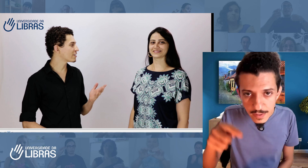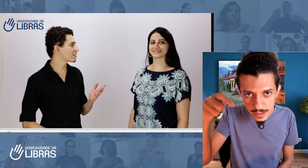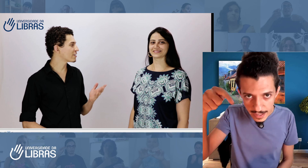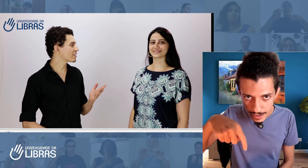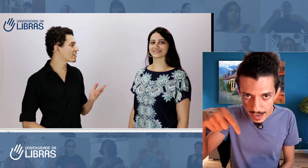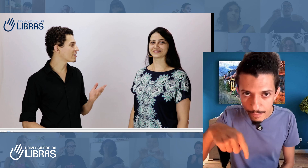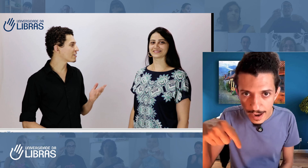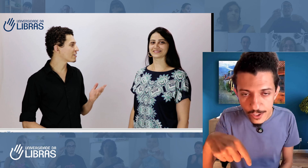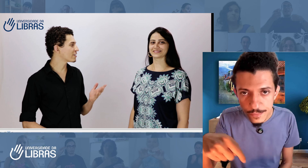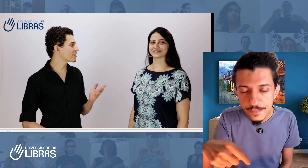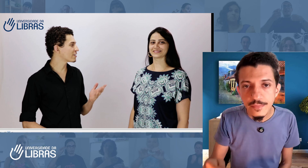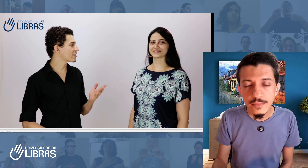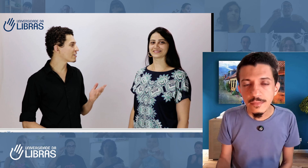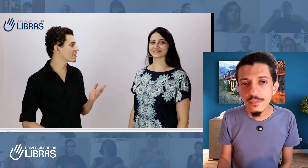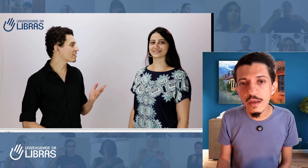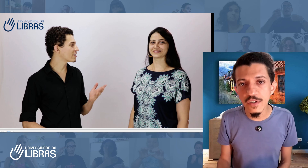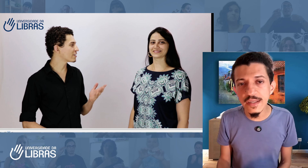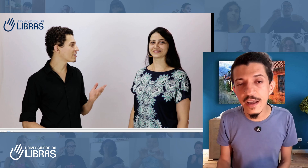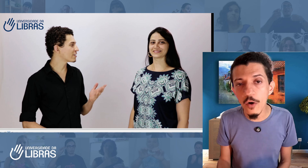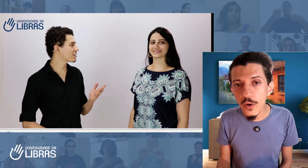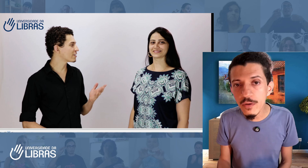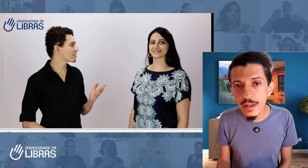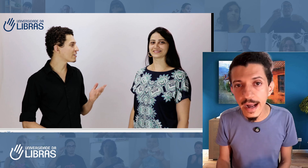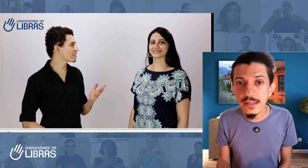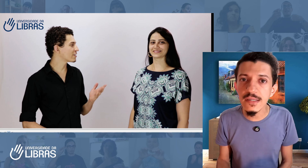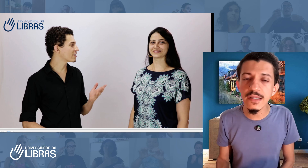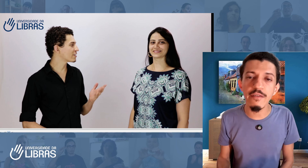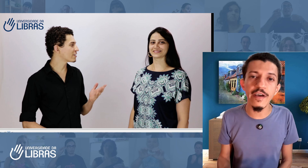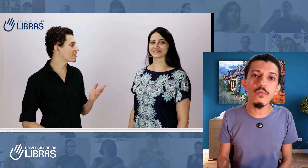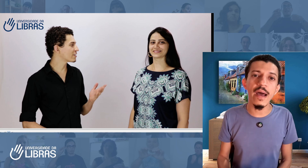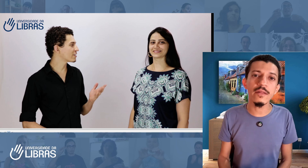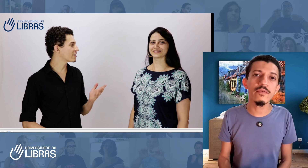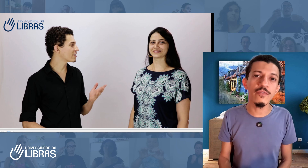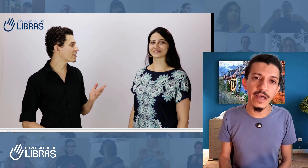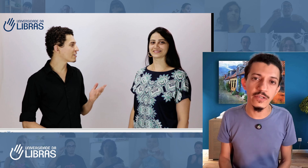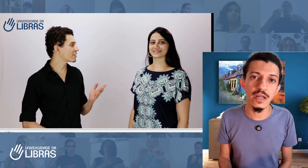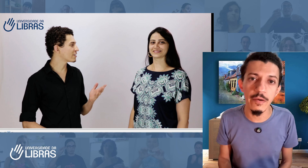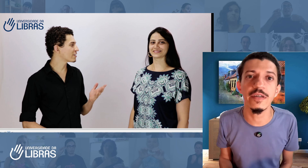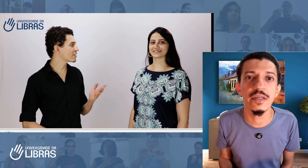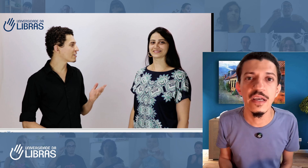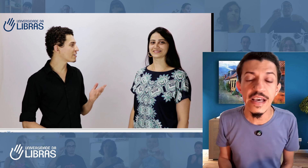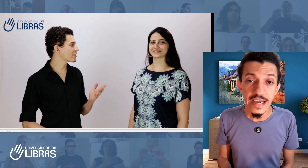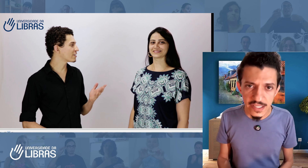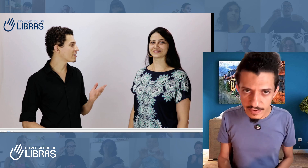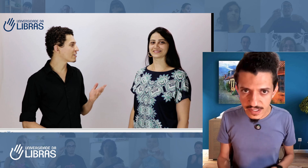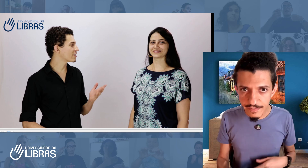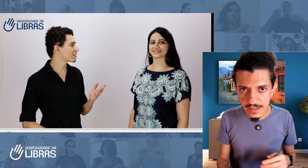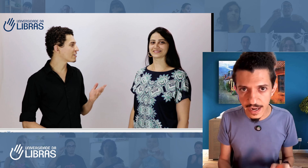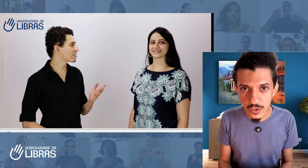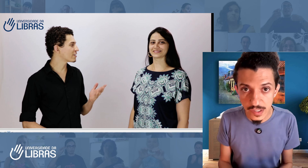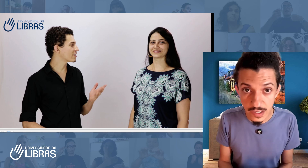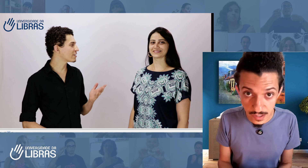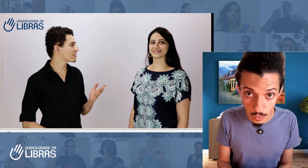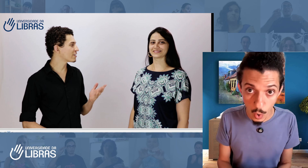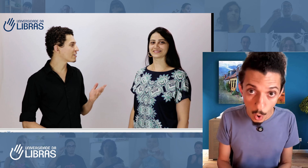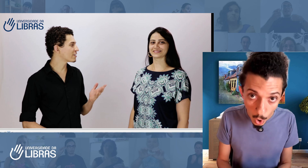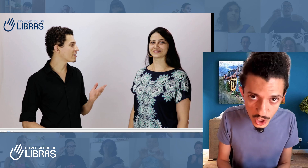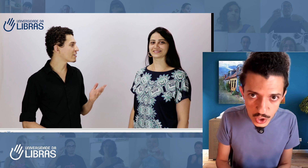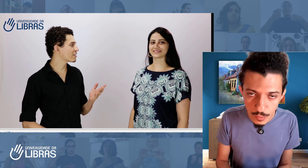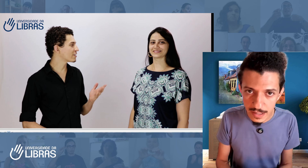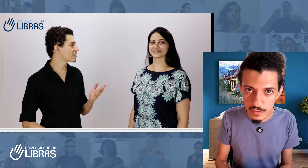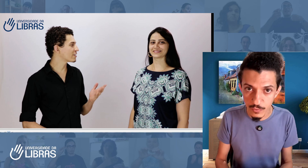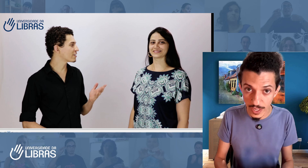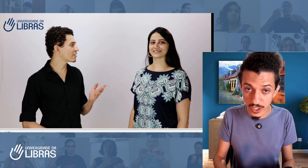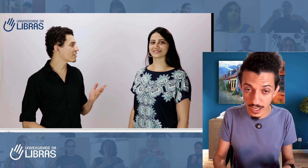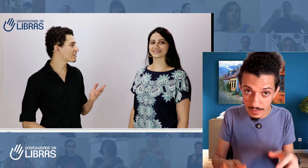Hoje, tem aqui abaixo, você tem a oportunidade de se inscrever no método Fluente em Libras. E se você fizer a sua inscrição hoje